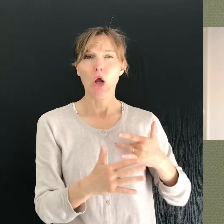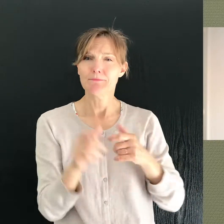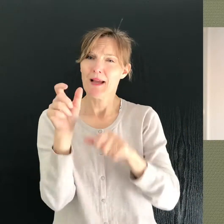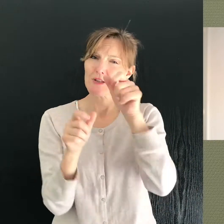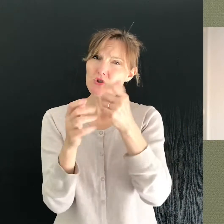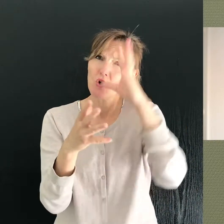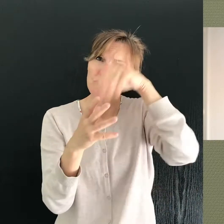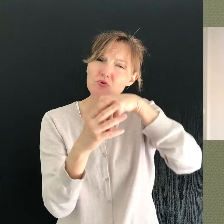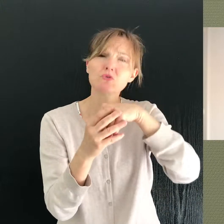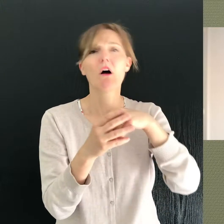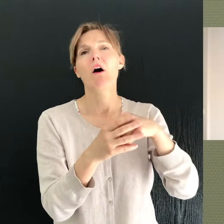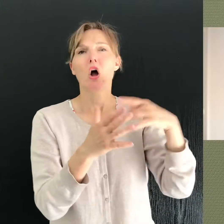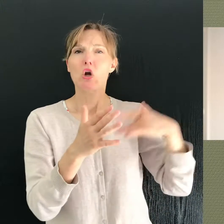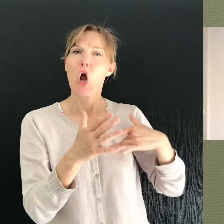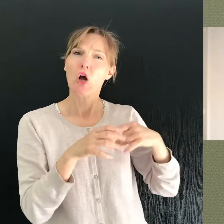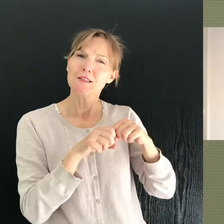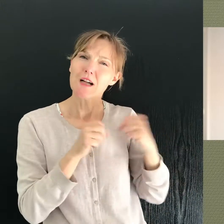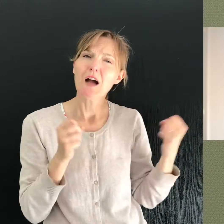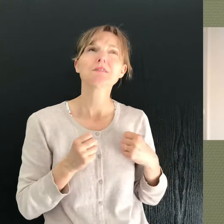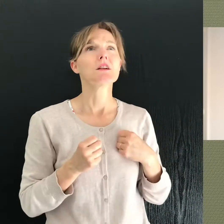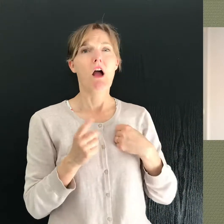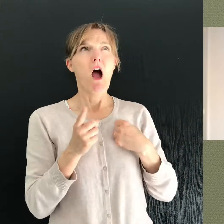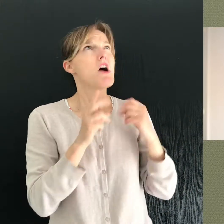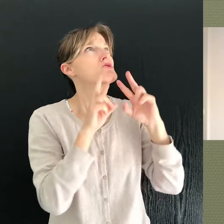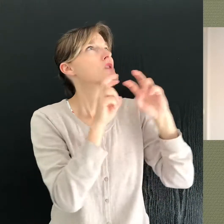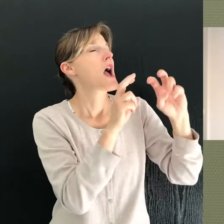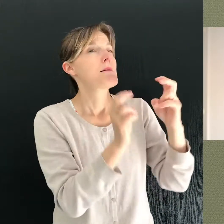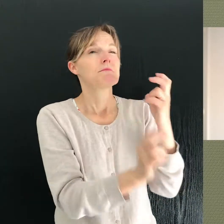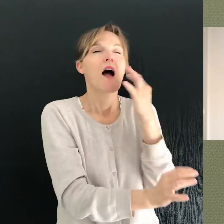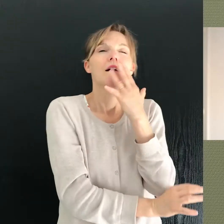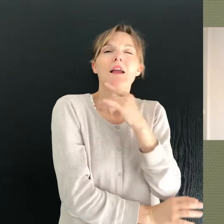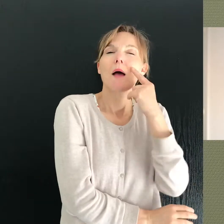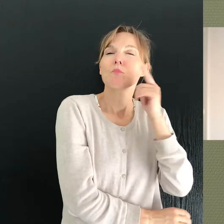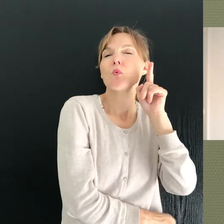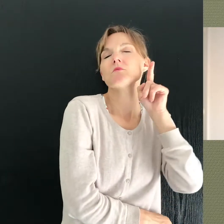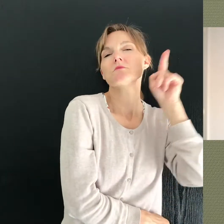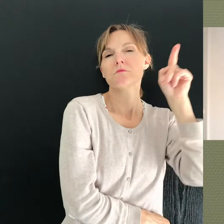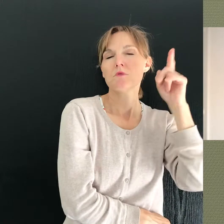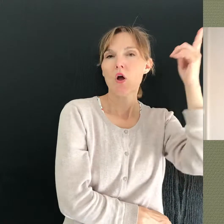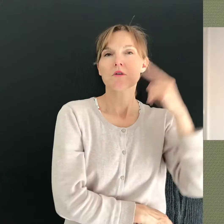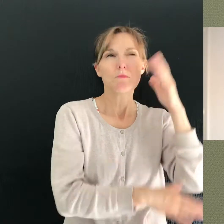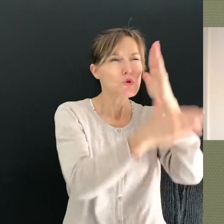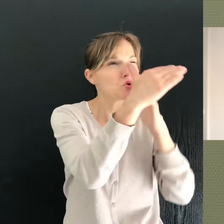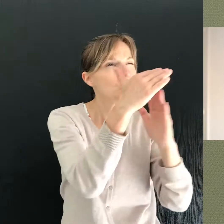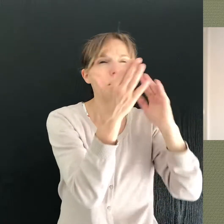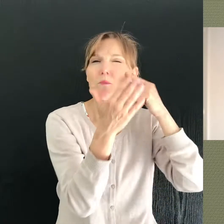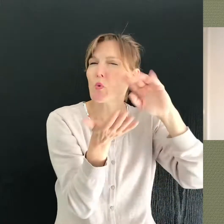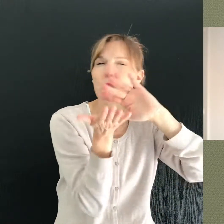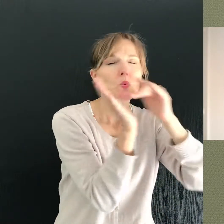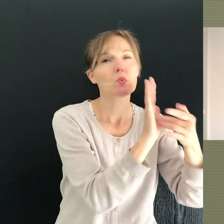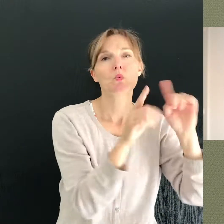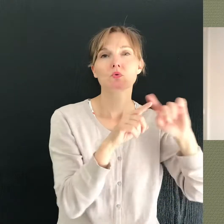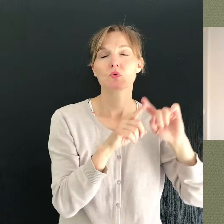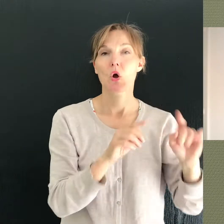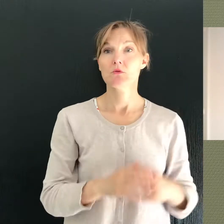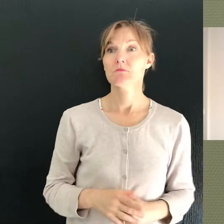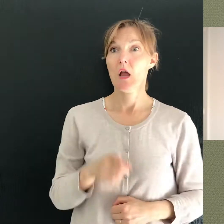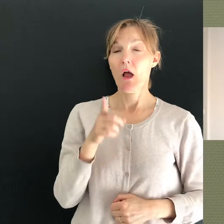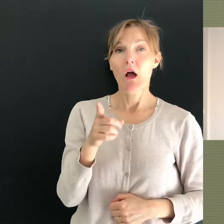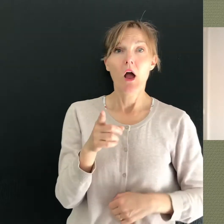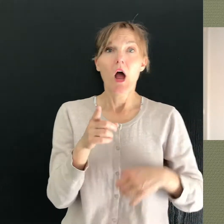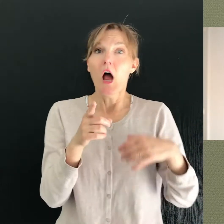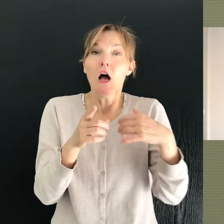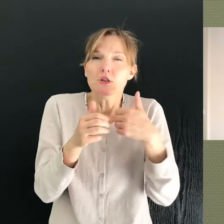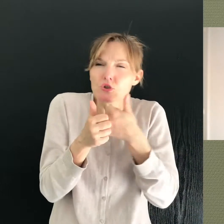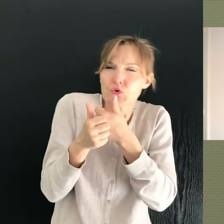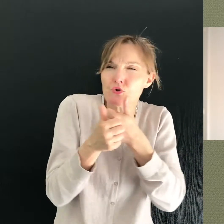et cherchaient avant tout à plaire au Seigneur en lui étant soumis en toutes choses. Leur marche n'était calquée